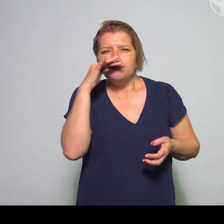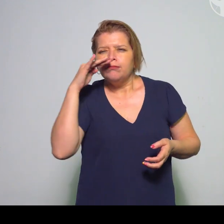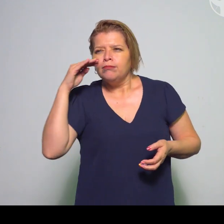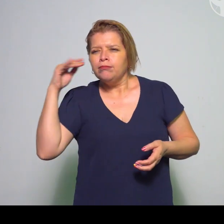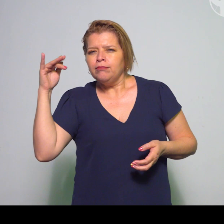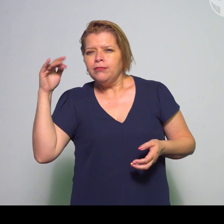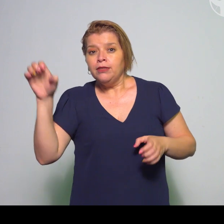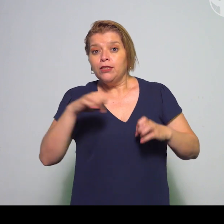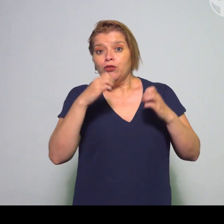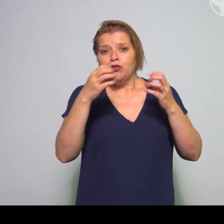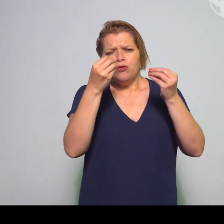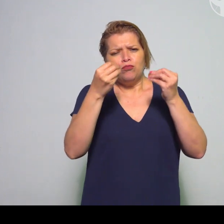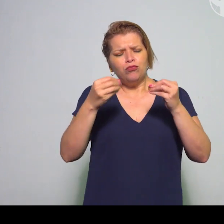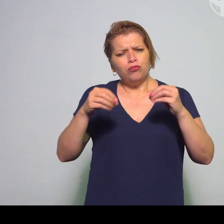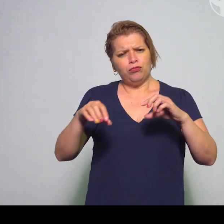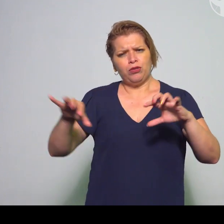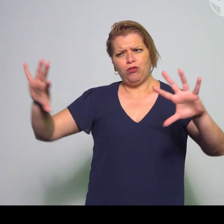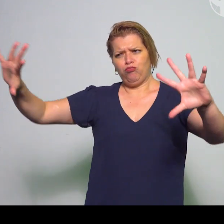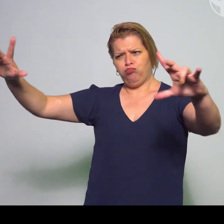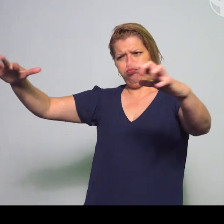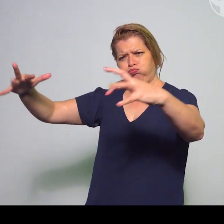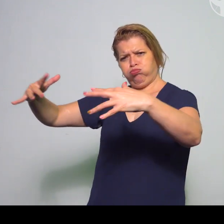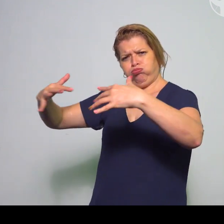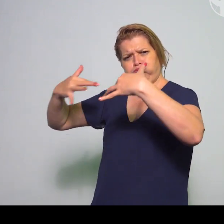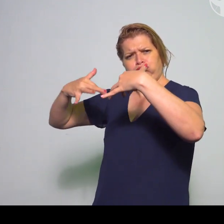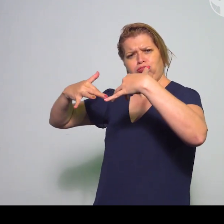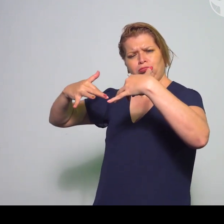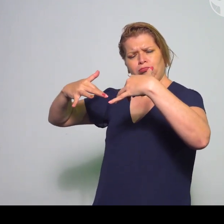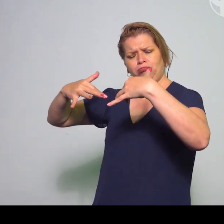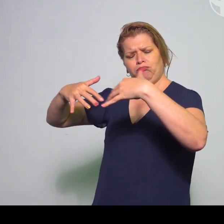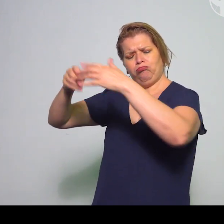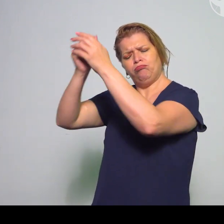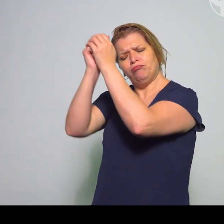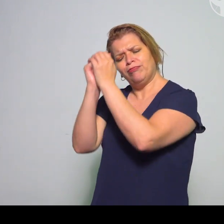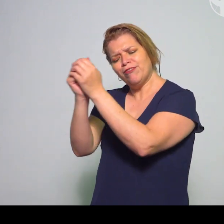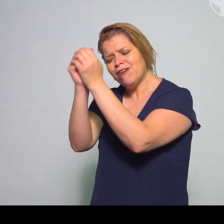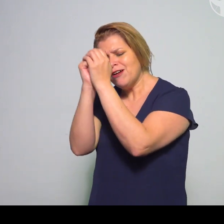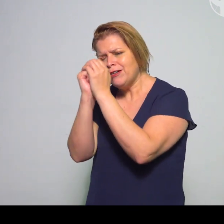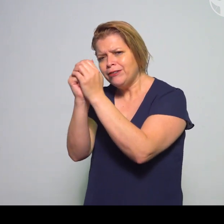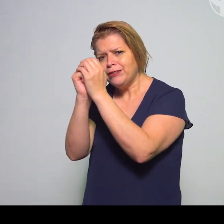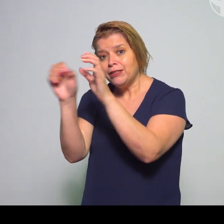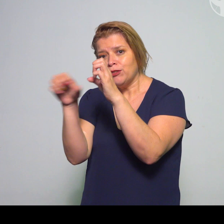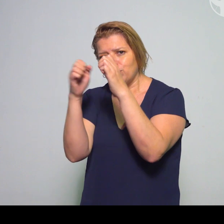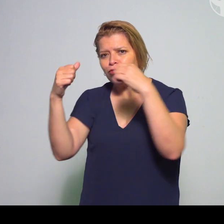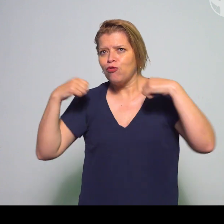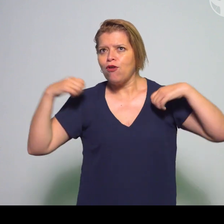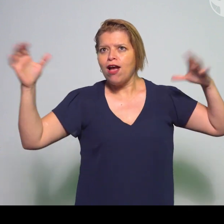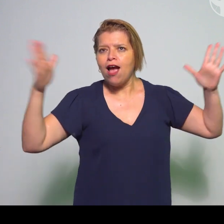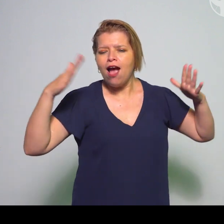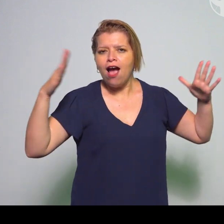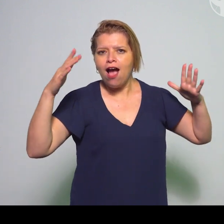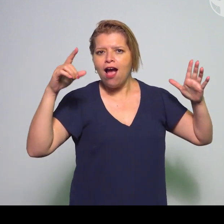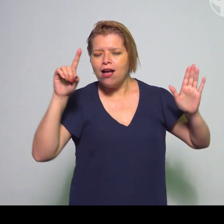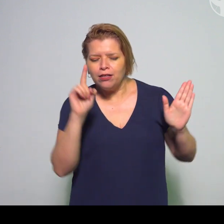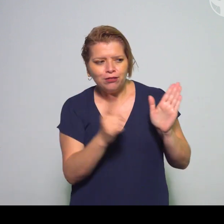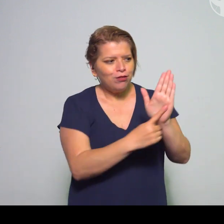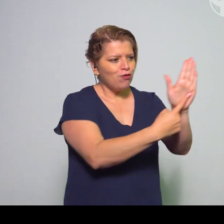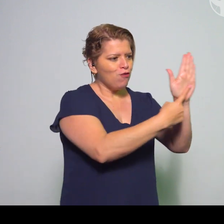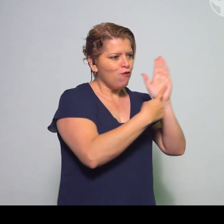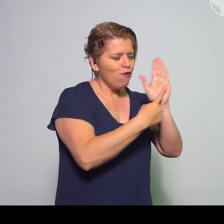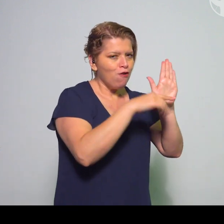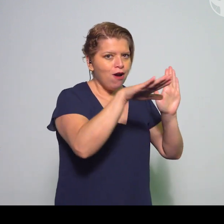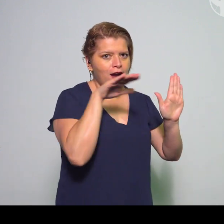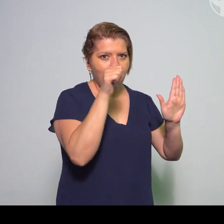el incienso, la multitud reunida afuera estaba orando. En esto, un ángel del Señor se le apareció